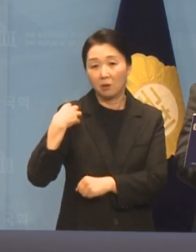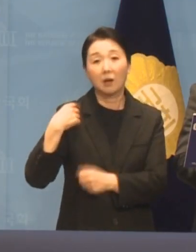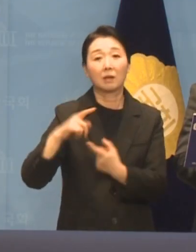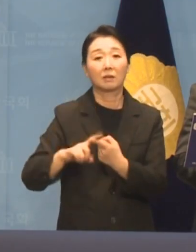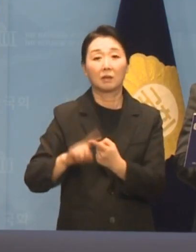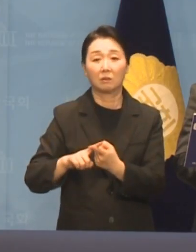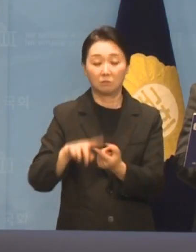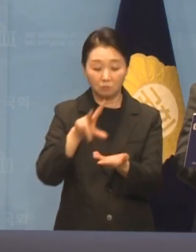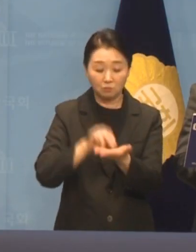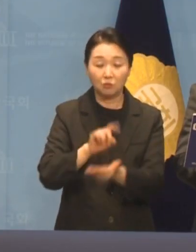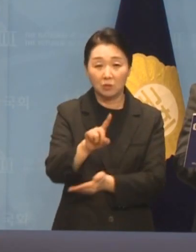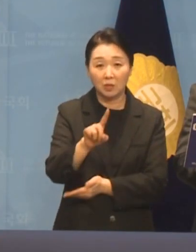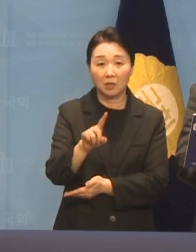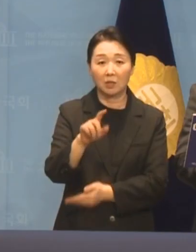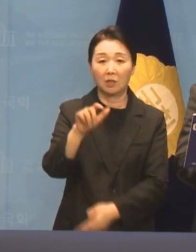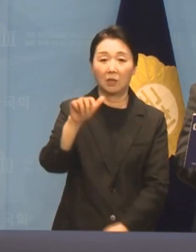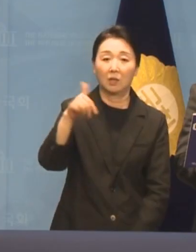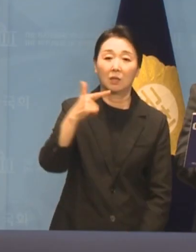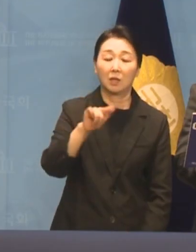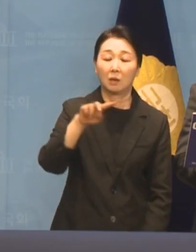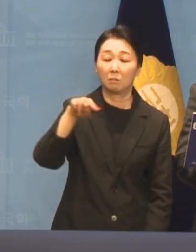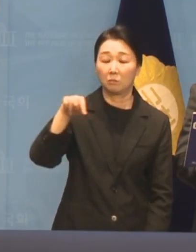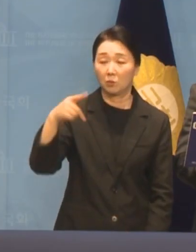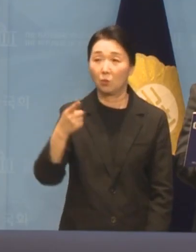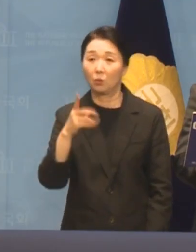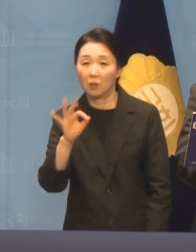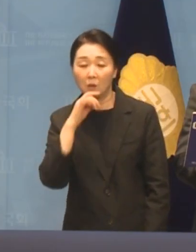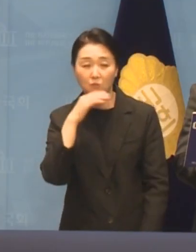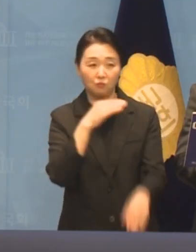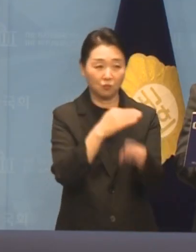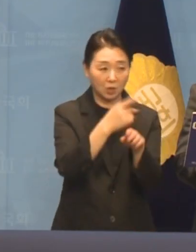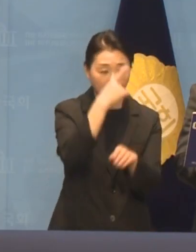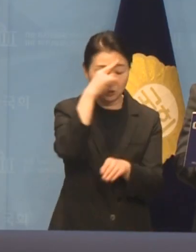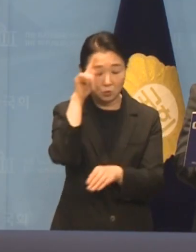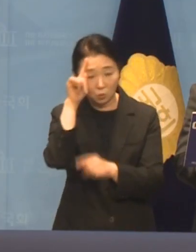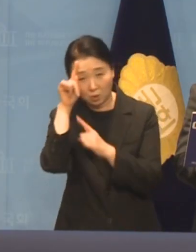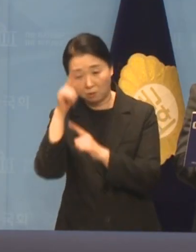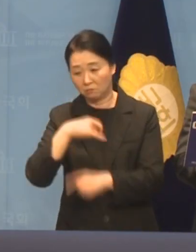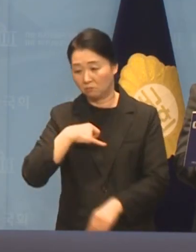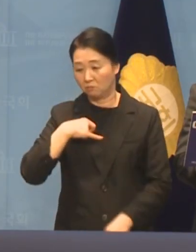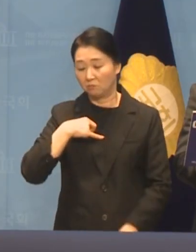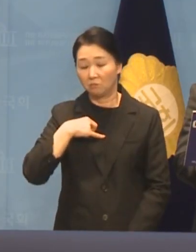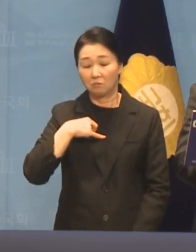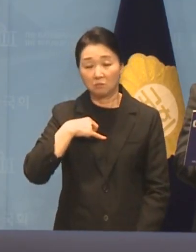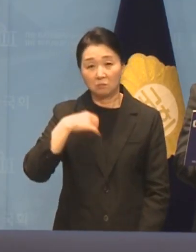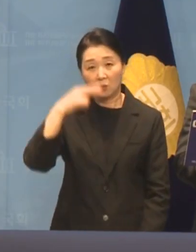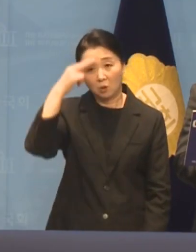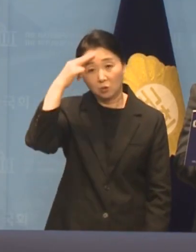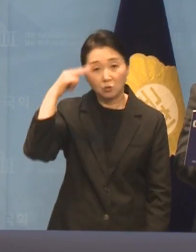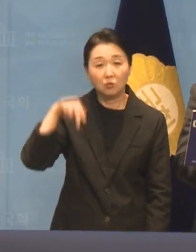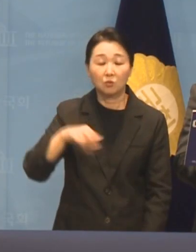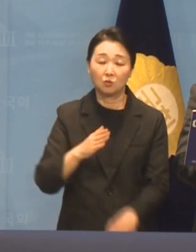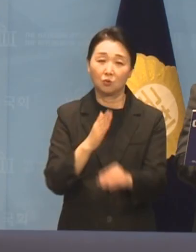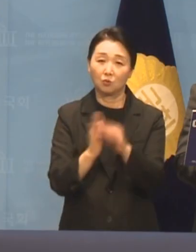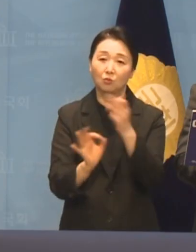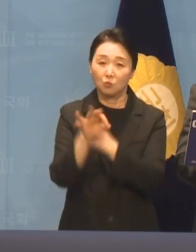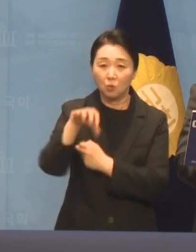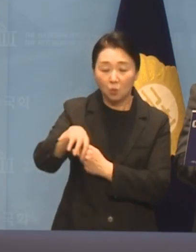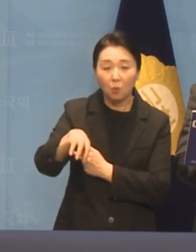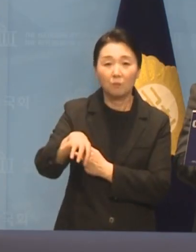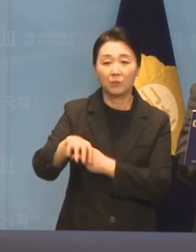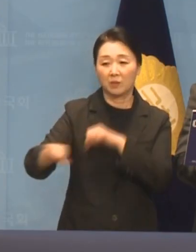과제는 남로당과 북한, 소련 등 중공의 역할을 규명토록